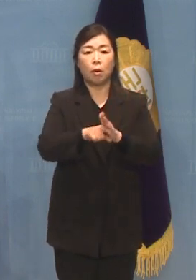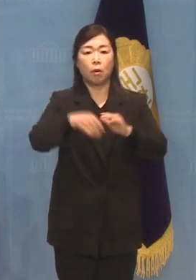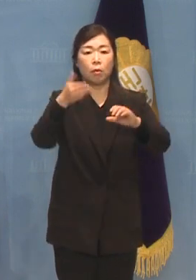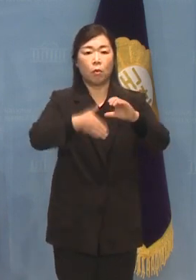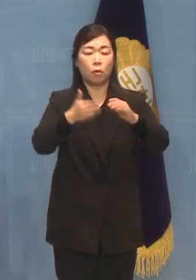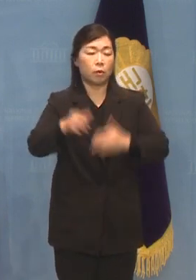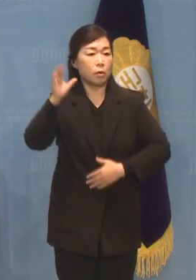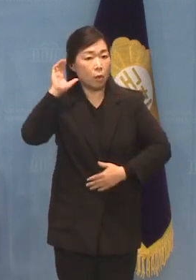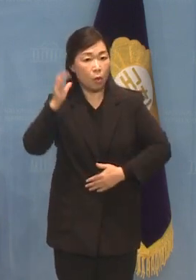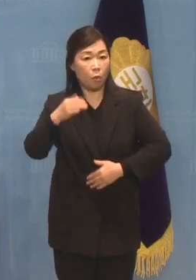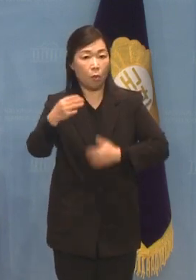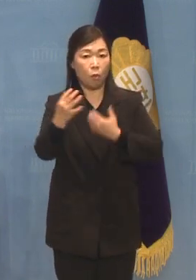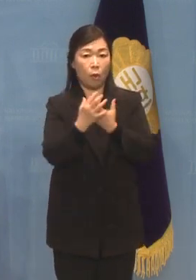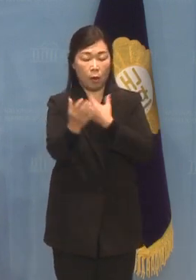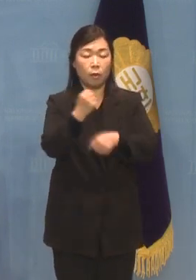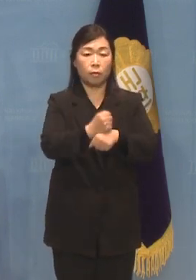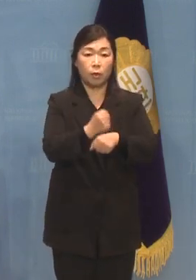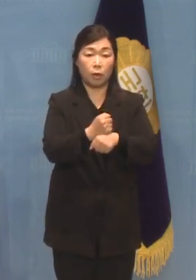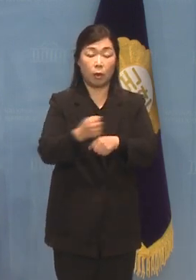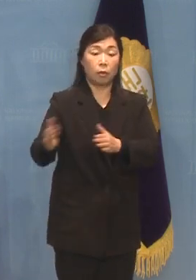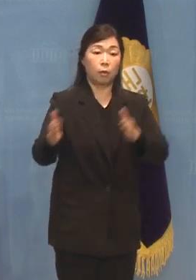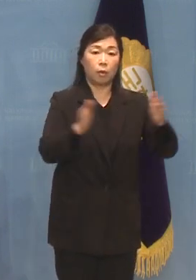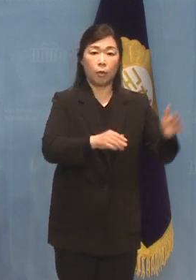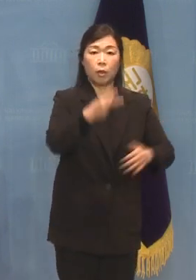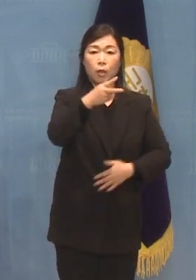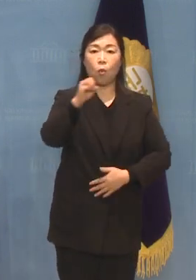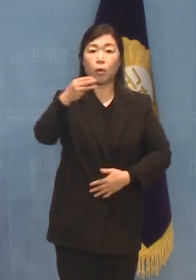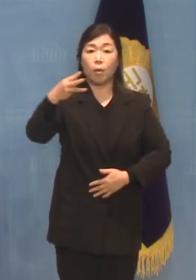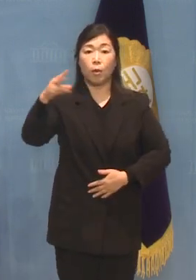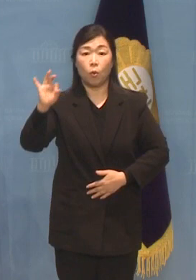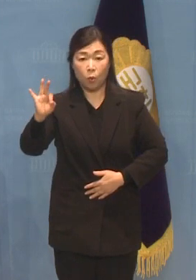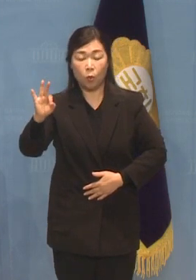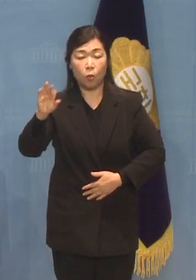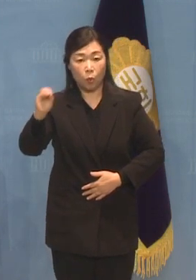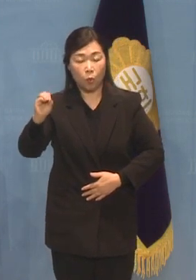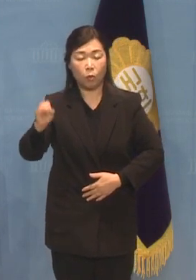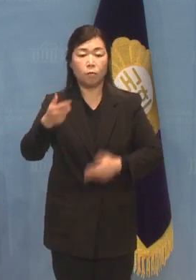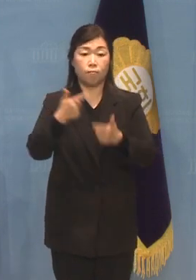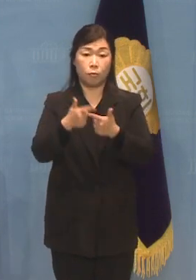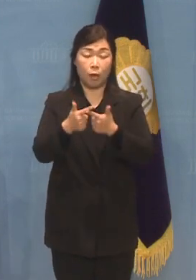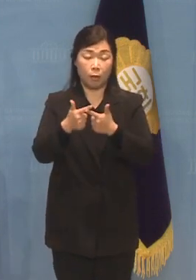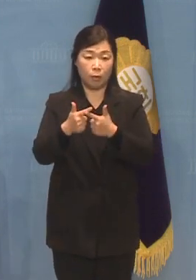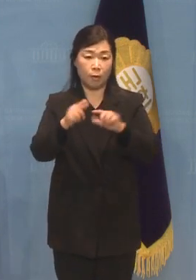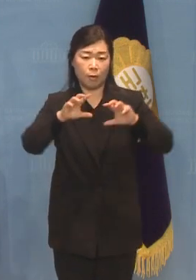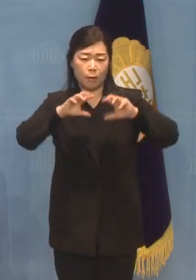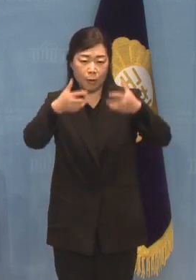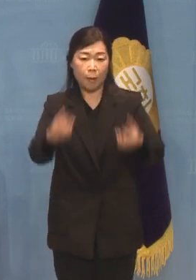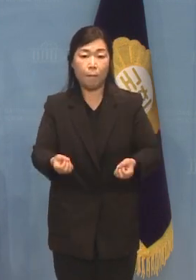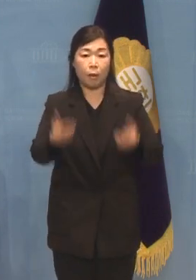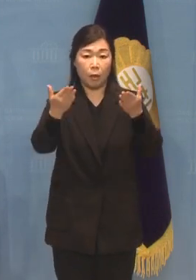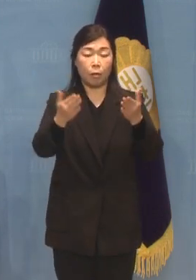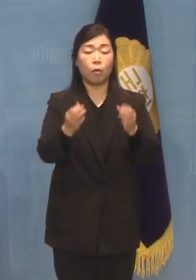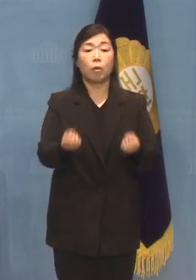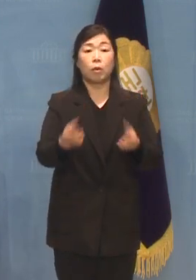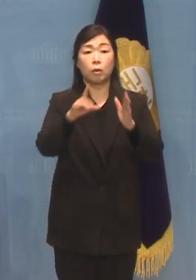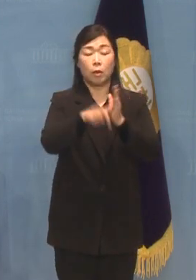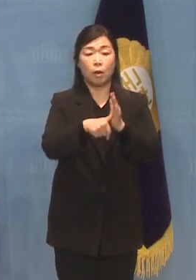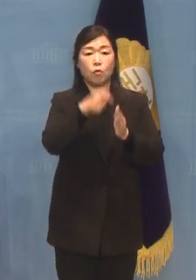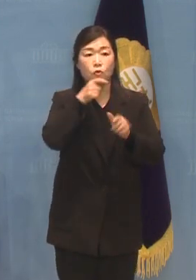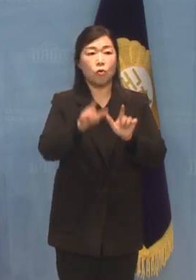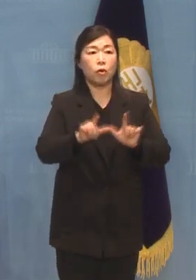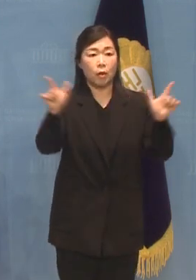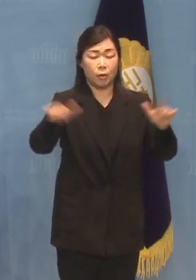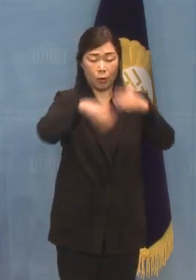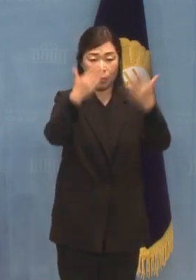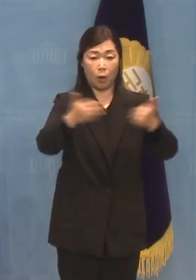다음 2030 부산 세계박람회 유치지원 특위는 수요일 오전 10시에 전체 회의를